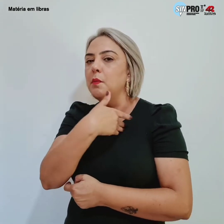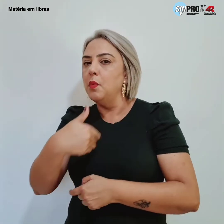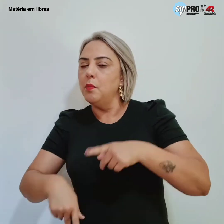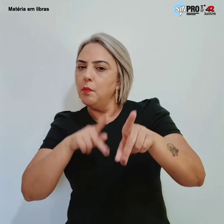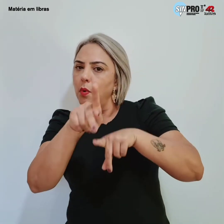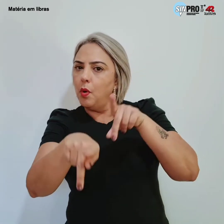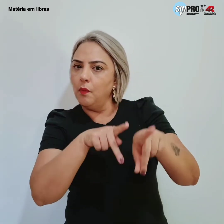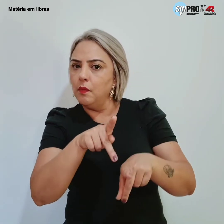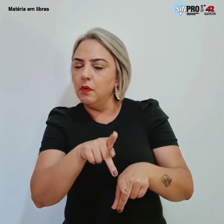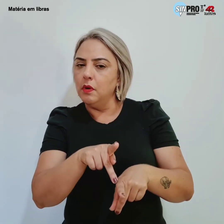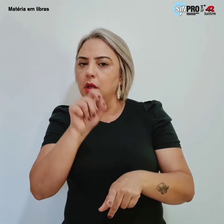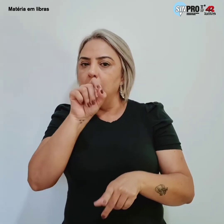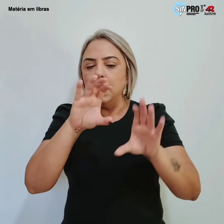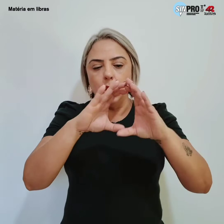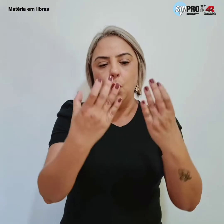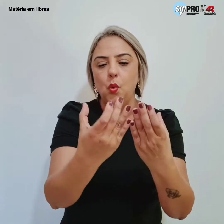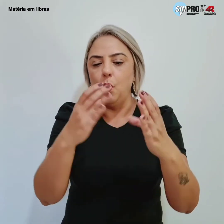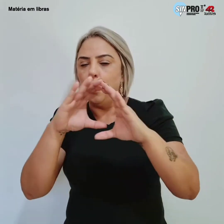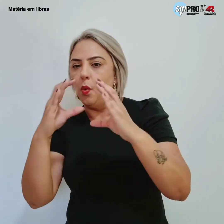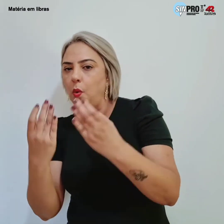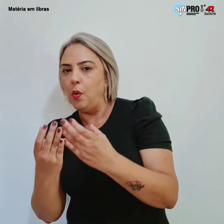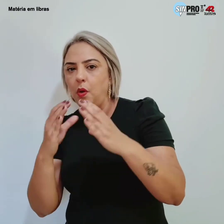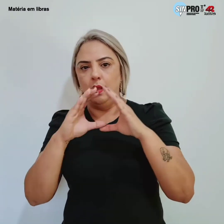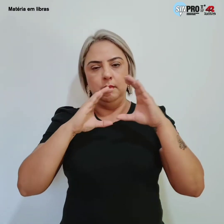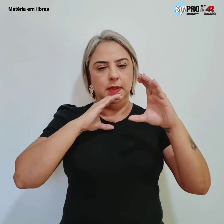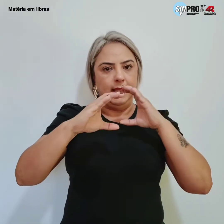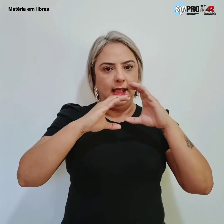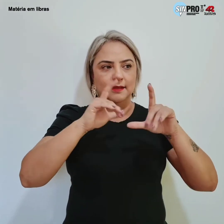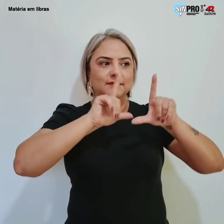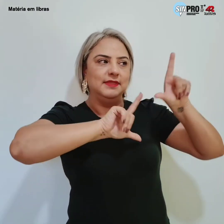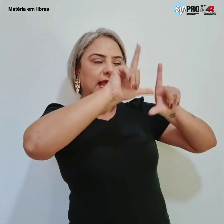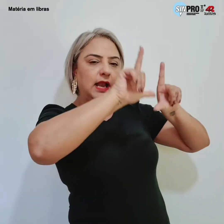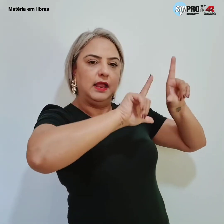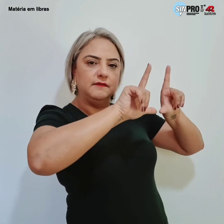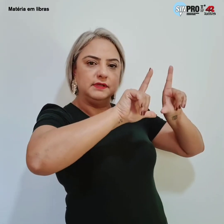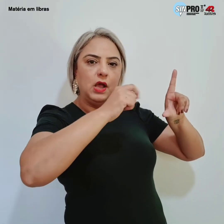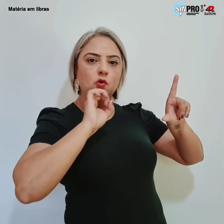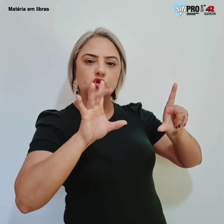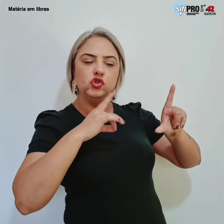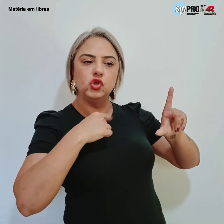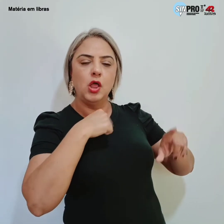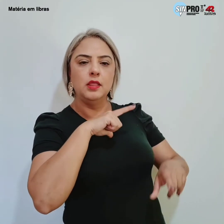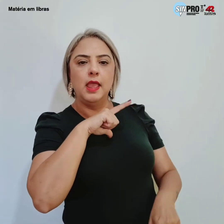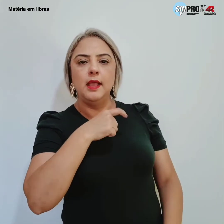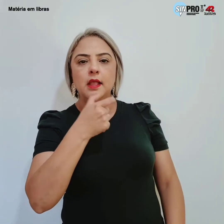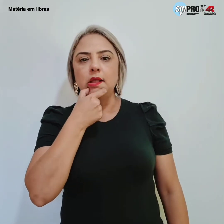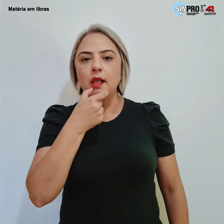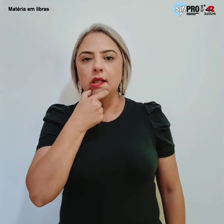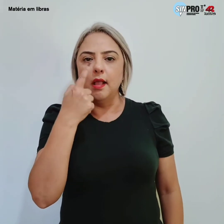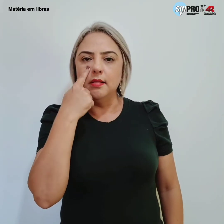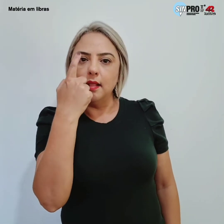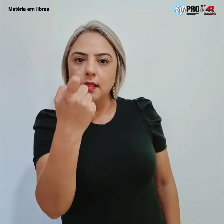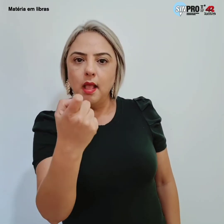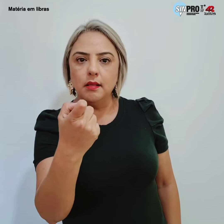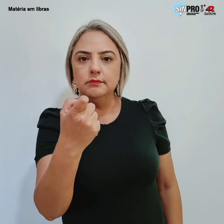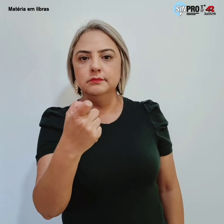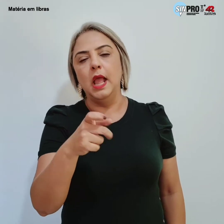público. Esses grupos de comunicação têm total interesse na política neoliberal de Paulo